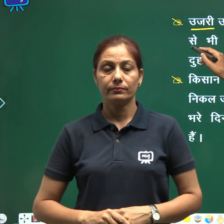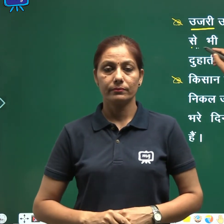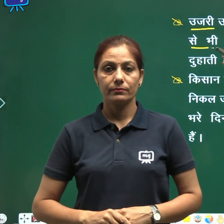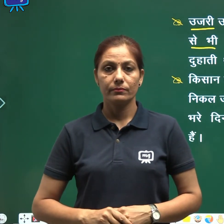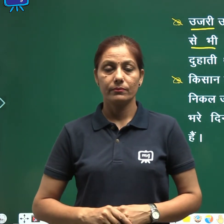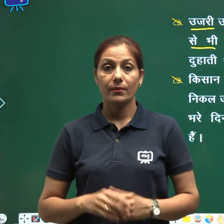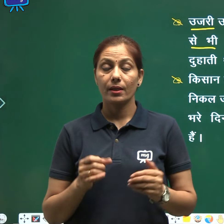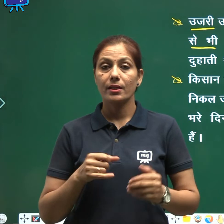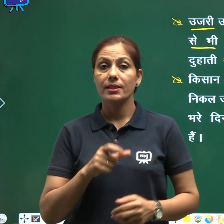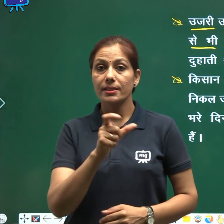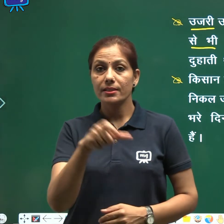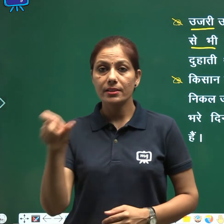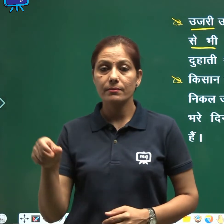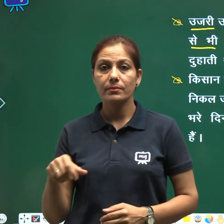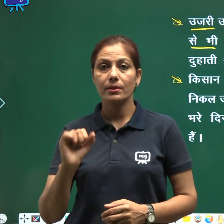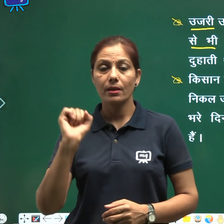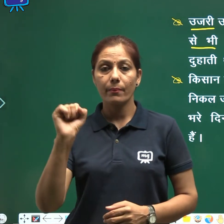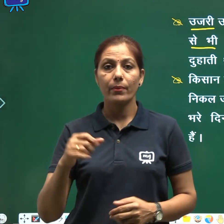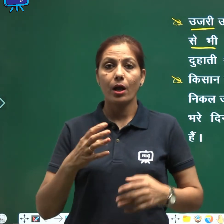किसी से भी अपना दूध